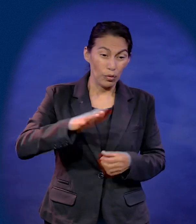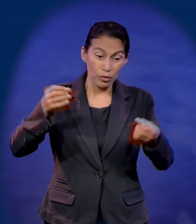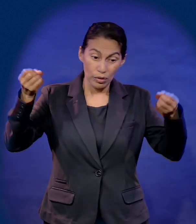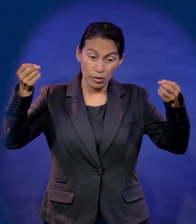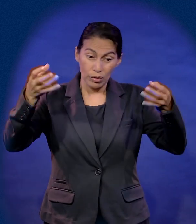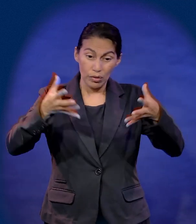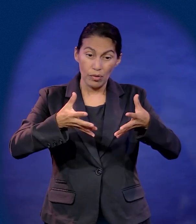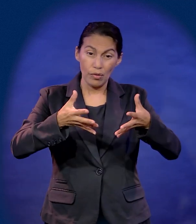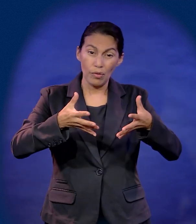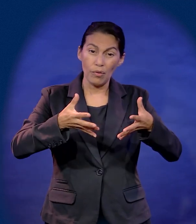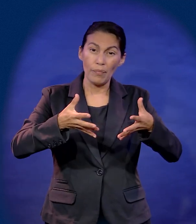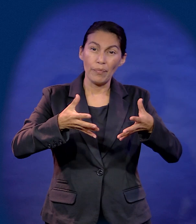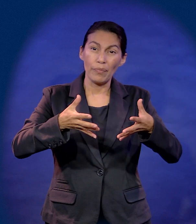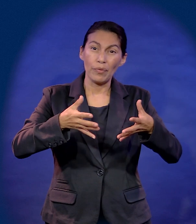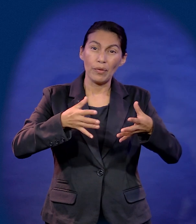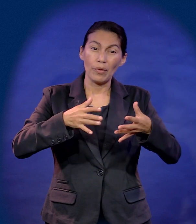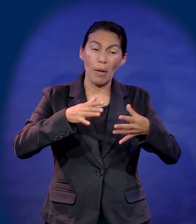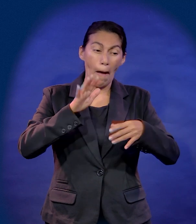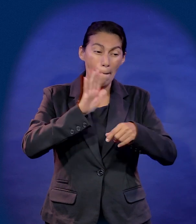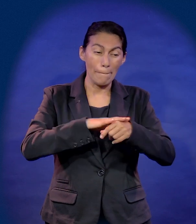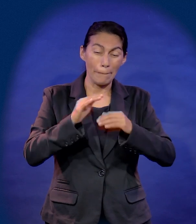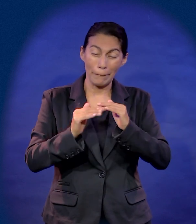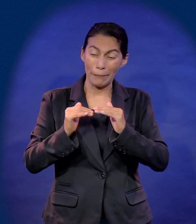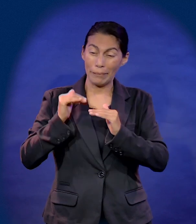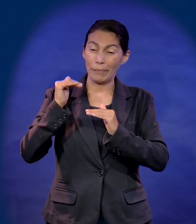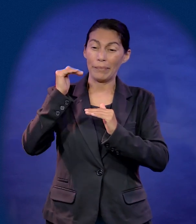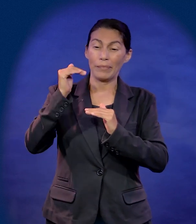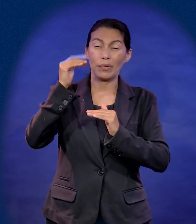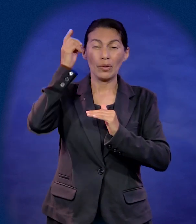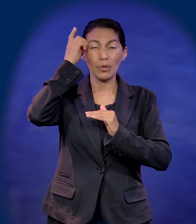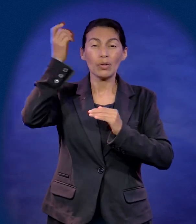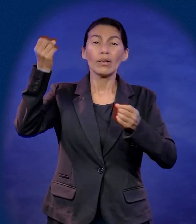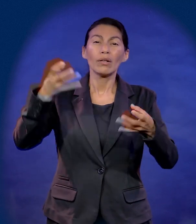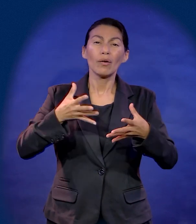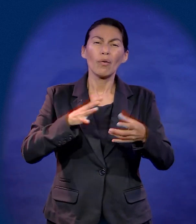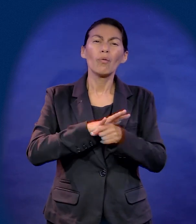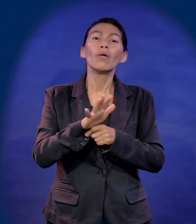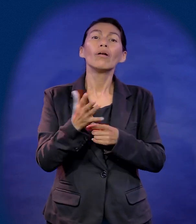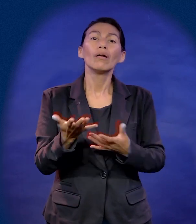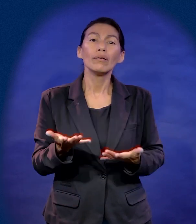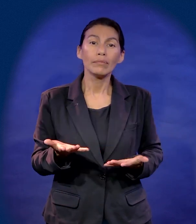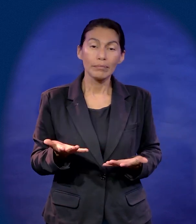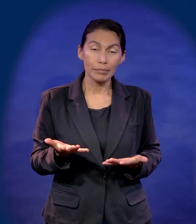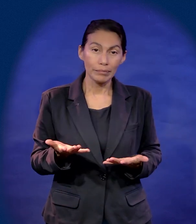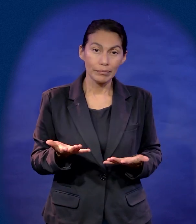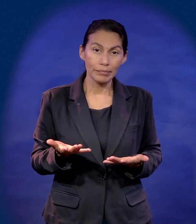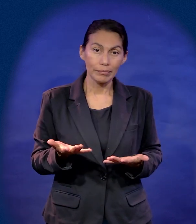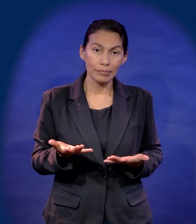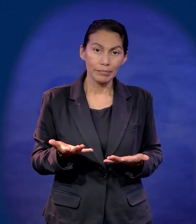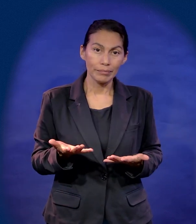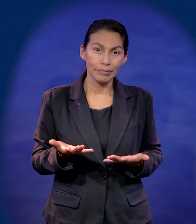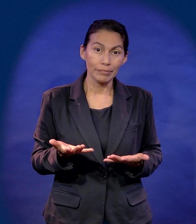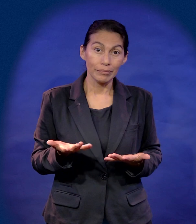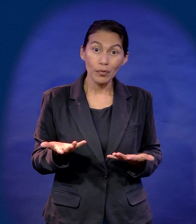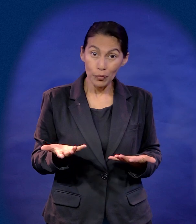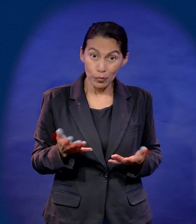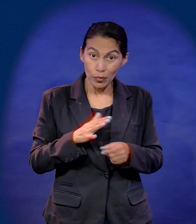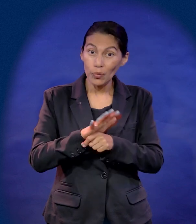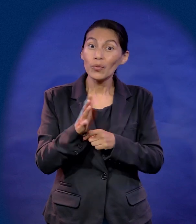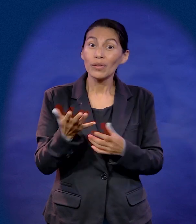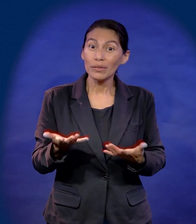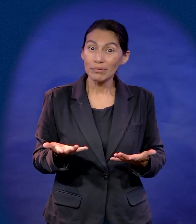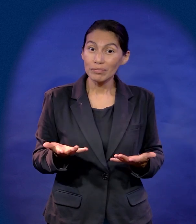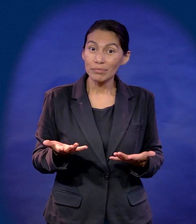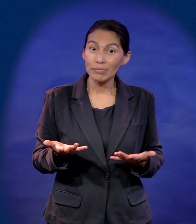Dentro de la creación de Dios en este planeta, ¿cuál es la creación más alta que Dios hizo en este planeta?